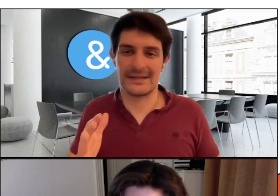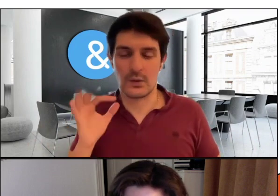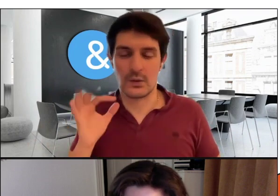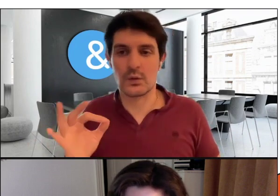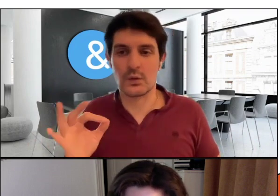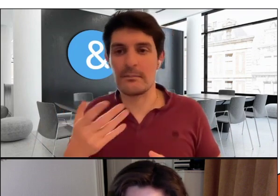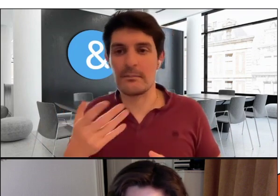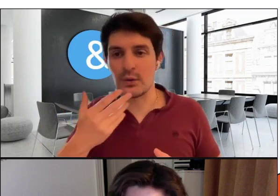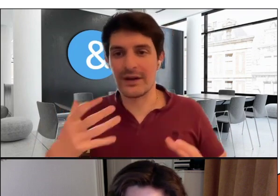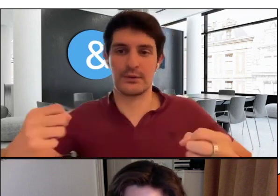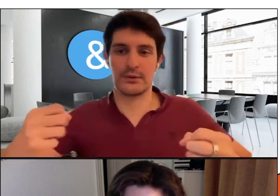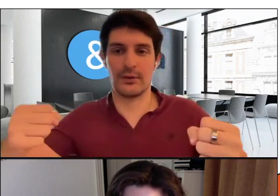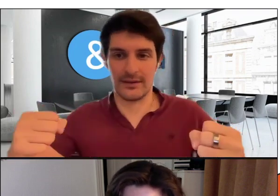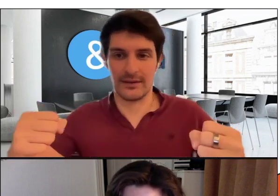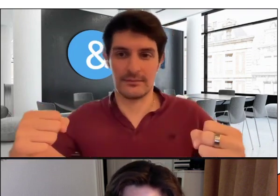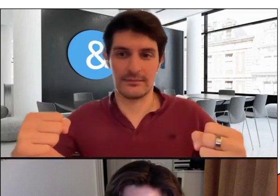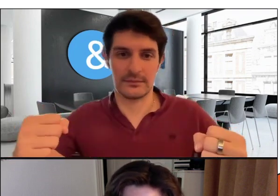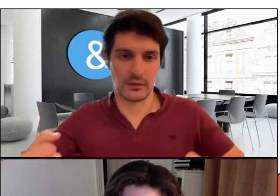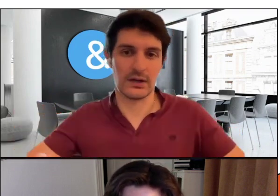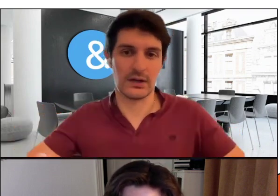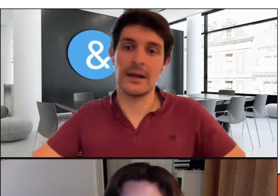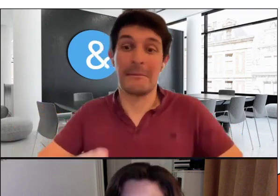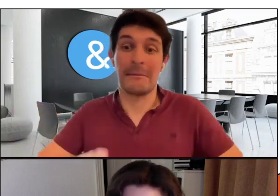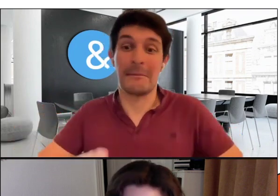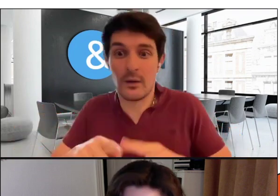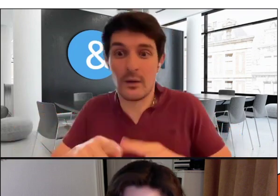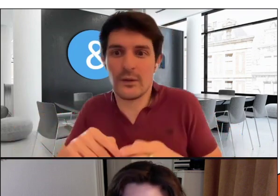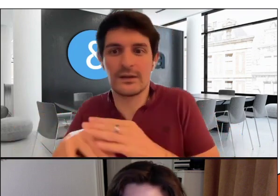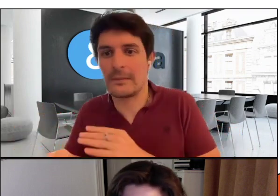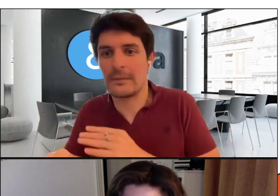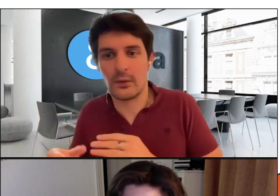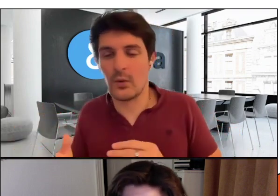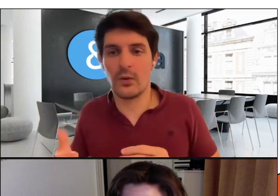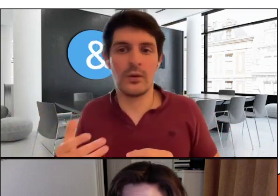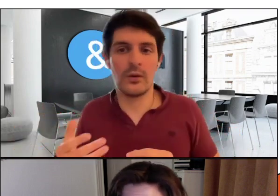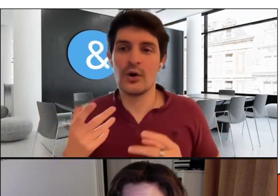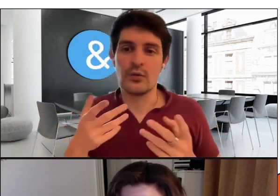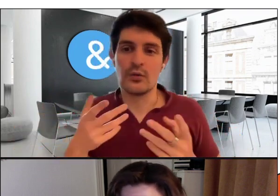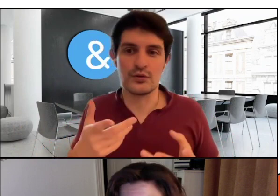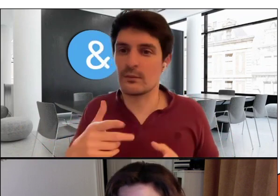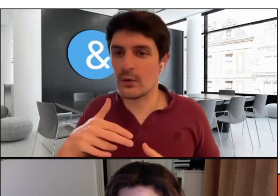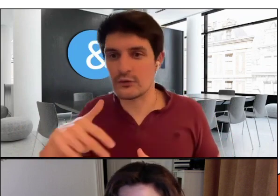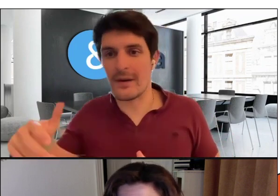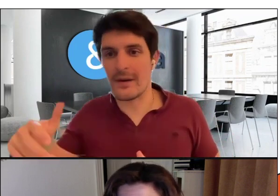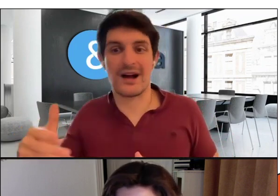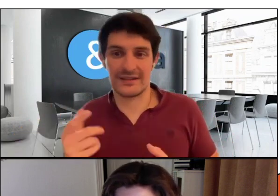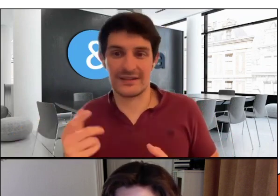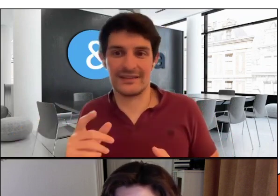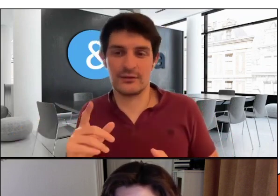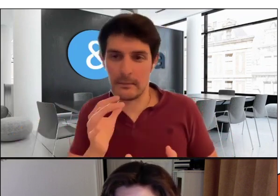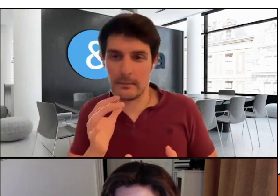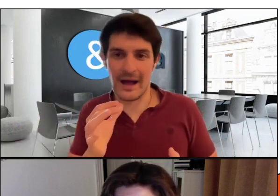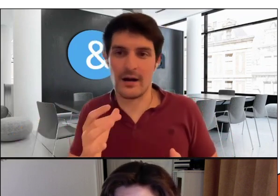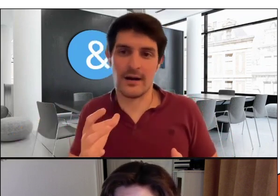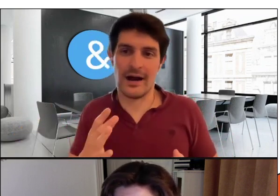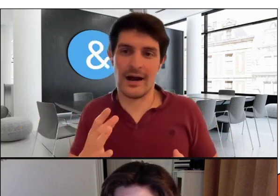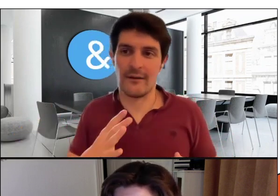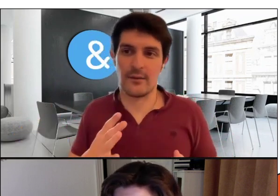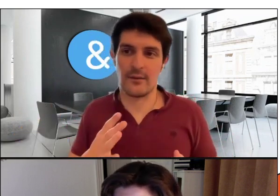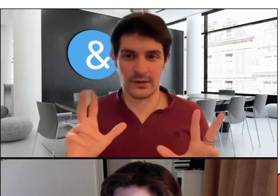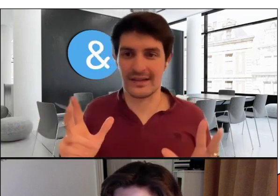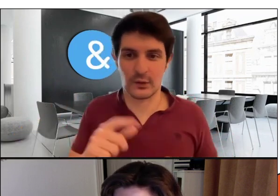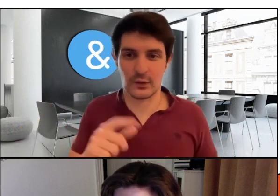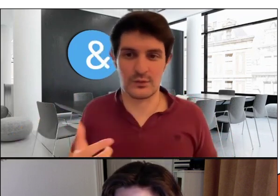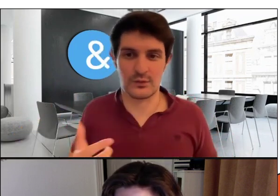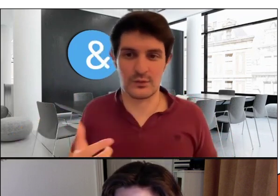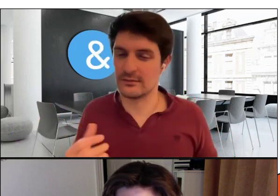son est mieux capturé. Tu vois. Mais quelquefois, tu es dans le métro, justement, tu marches et tu peux pas avoir un ordinateur tout de